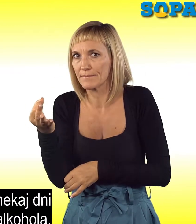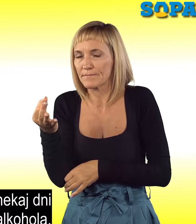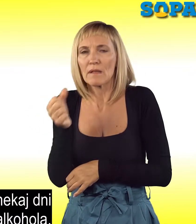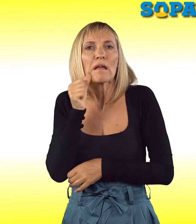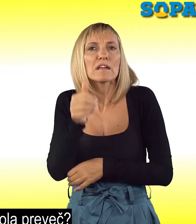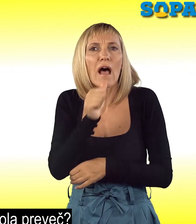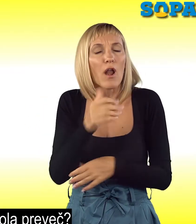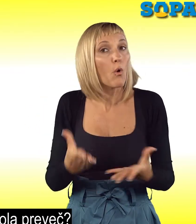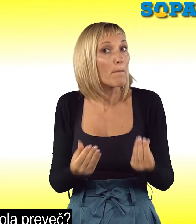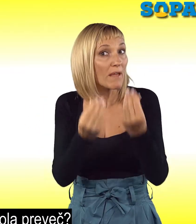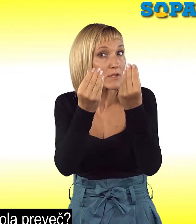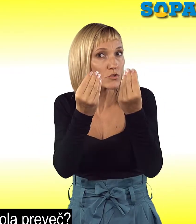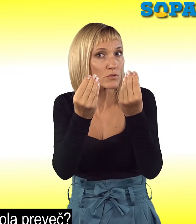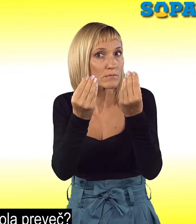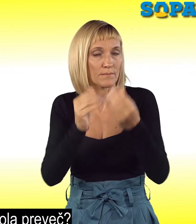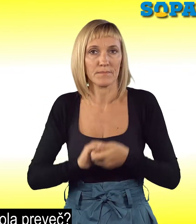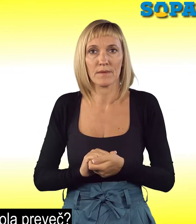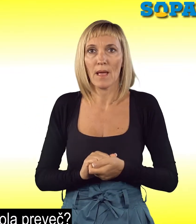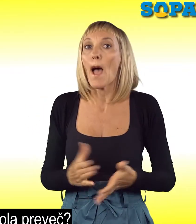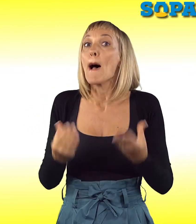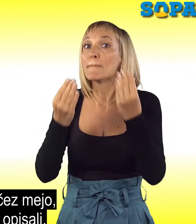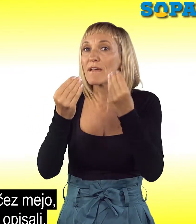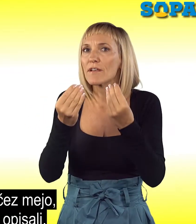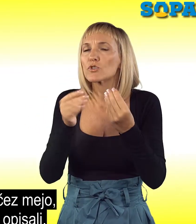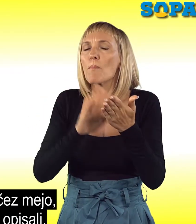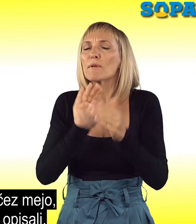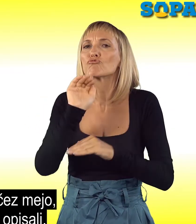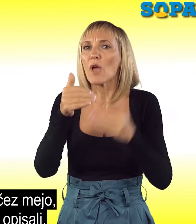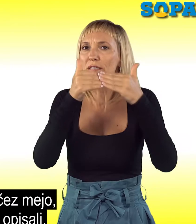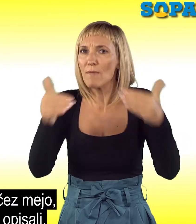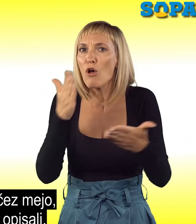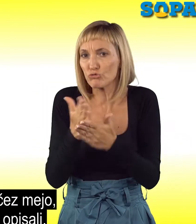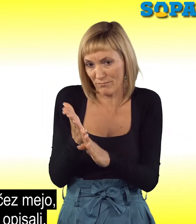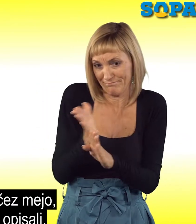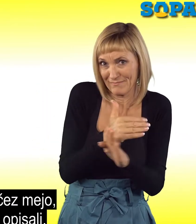Kdaj je alkohola preveč? Preveč je čez mejo, ki smo jo opisali.